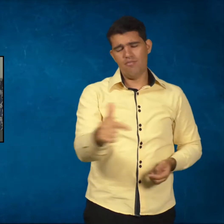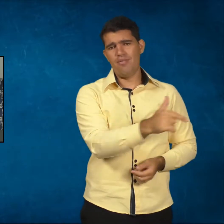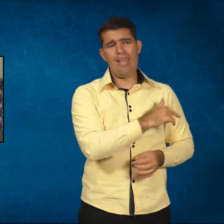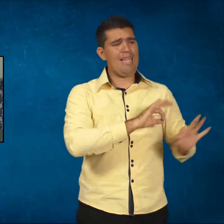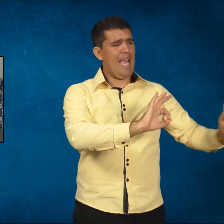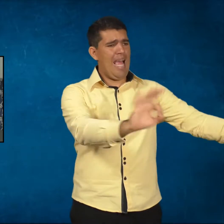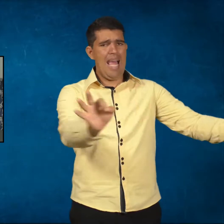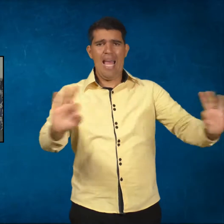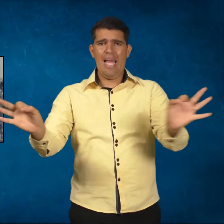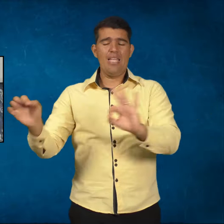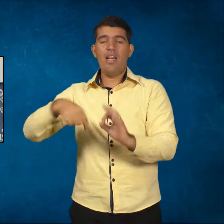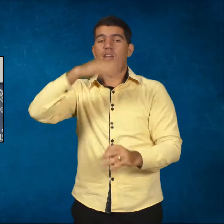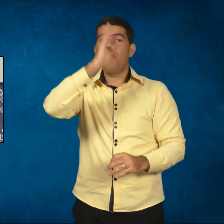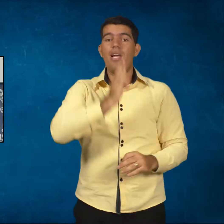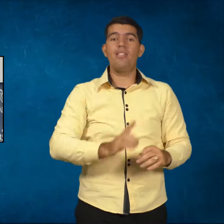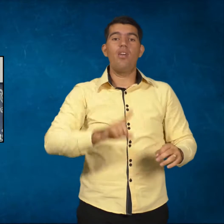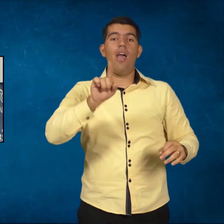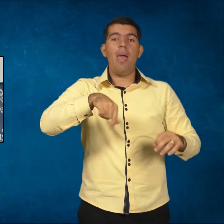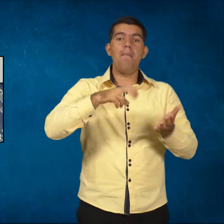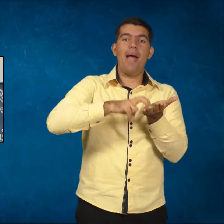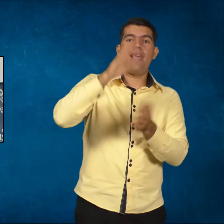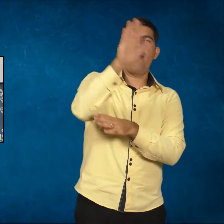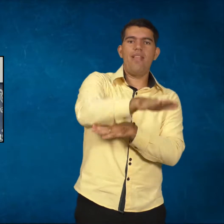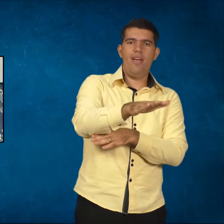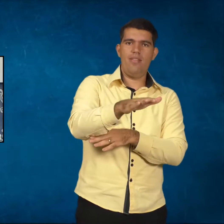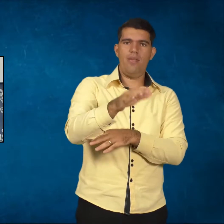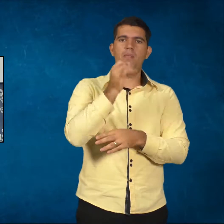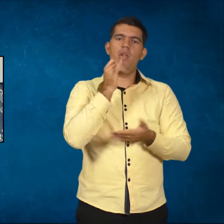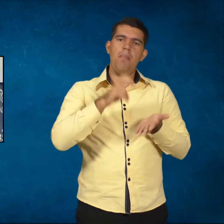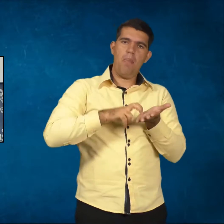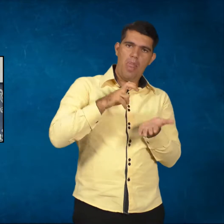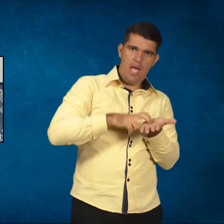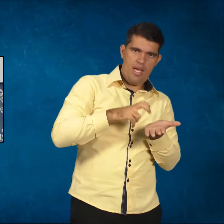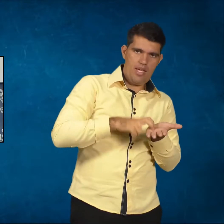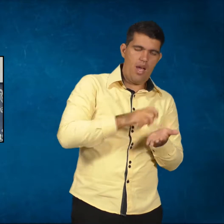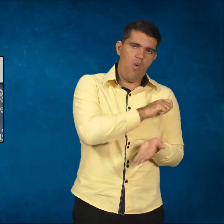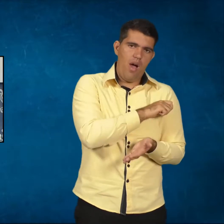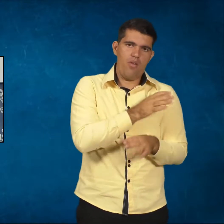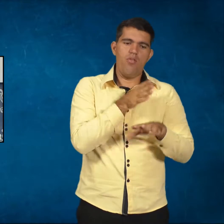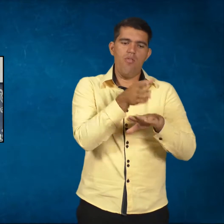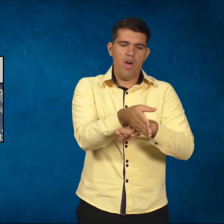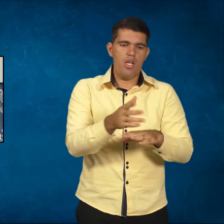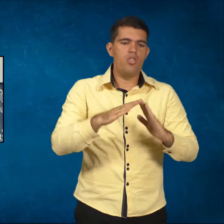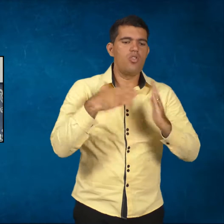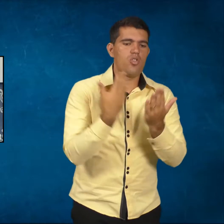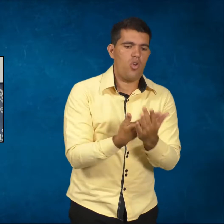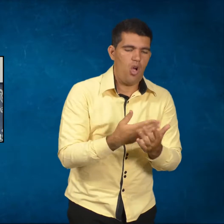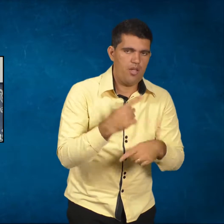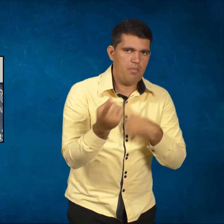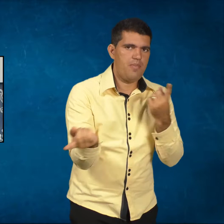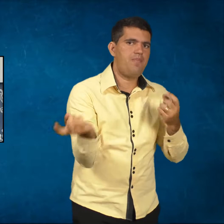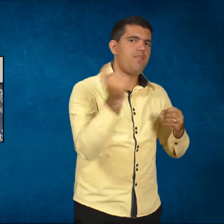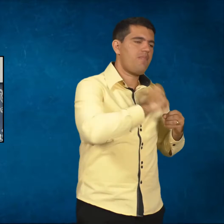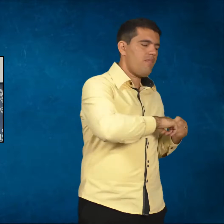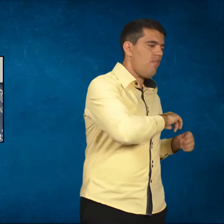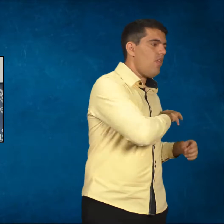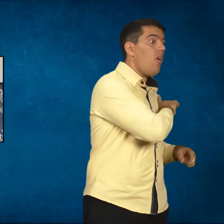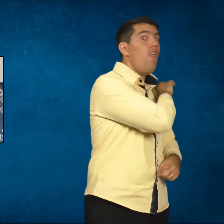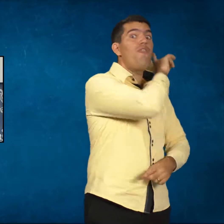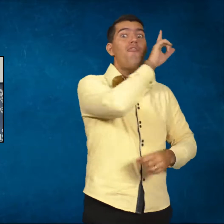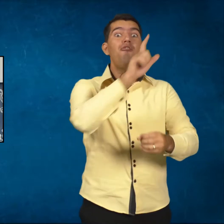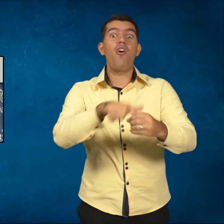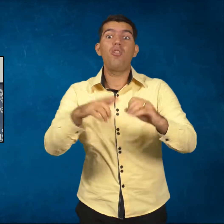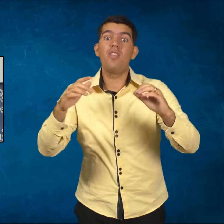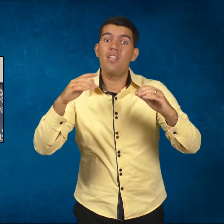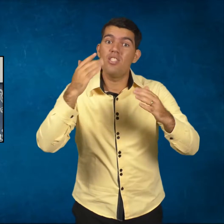é a do contraturno. O que é a política do contraturno? O aluno vai de manhã na escola comum, volta no período contrário para ter